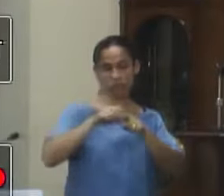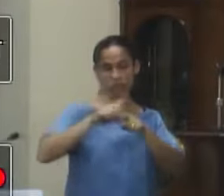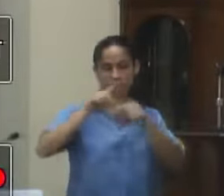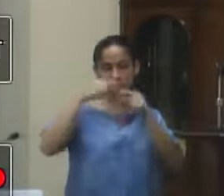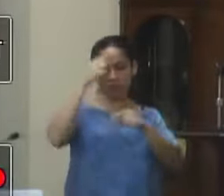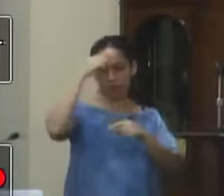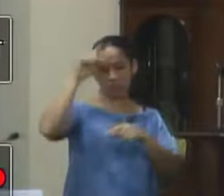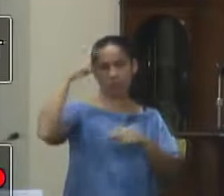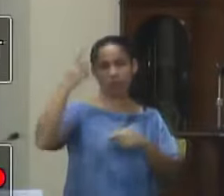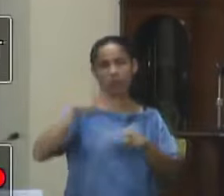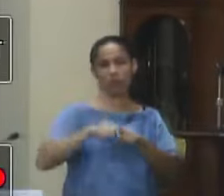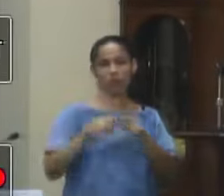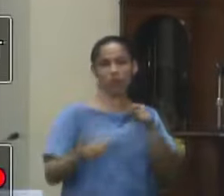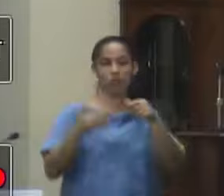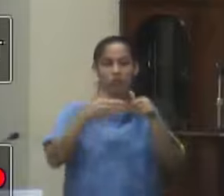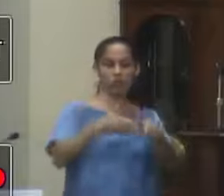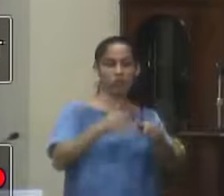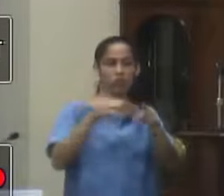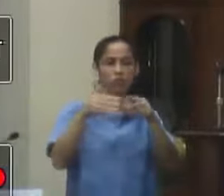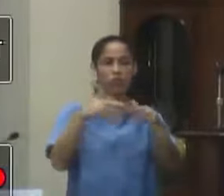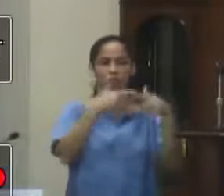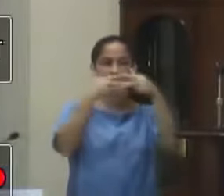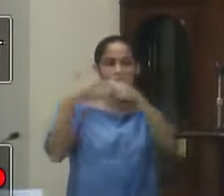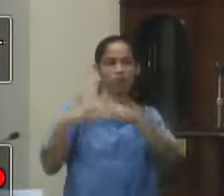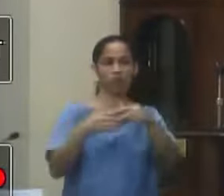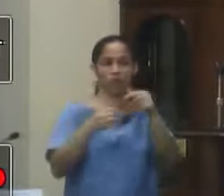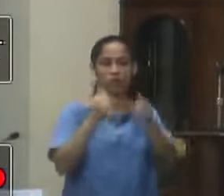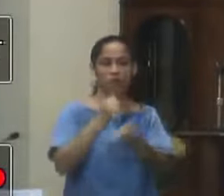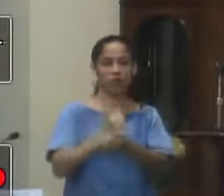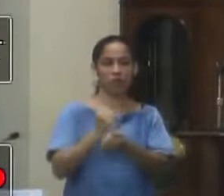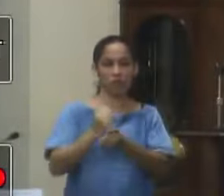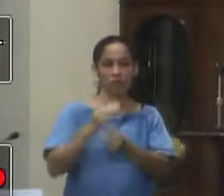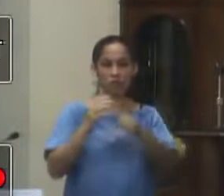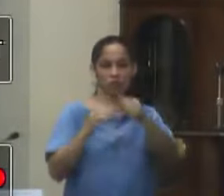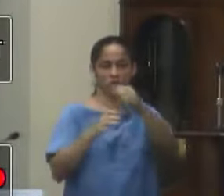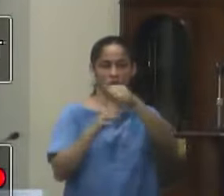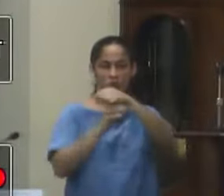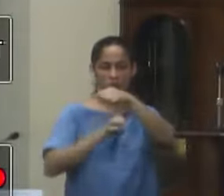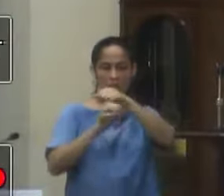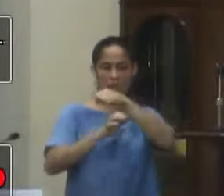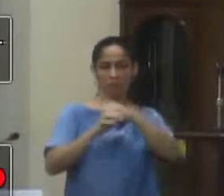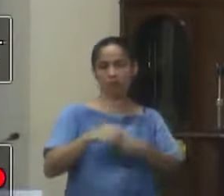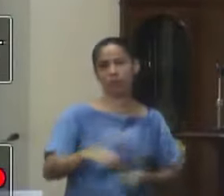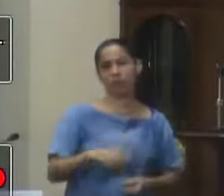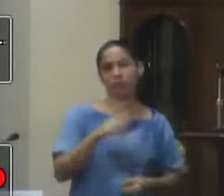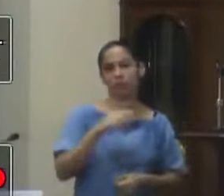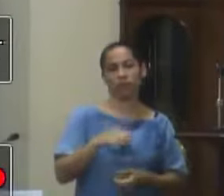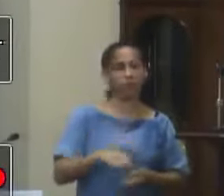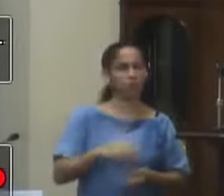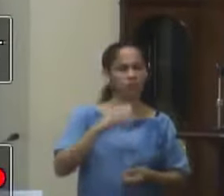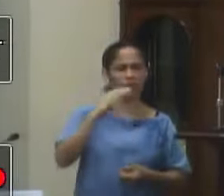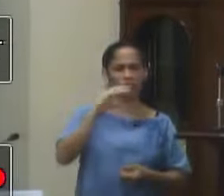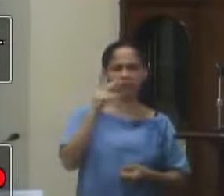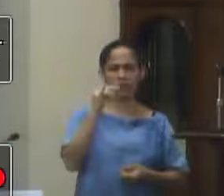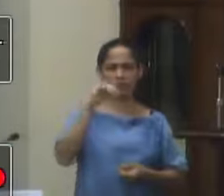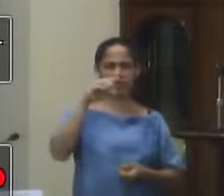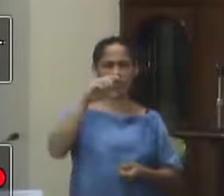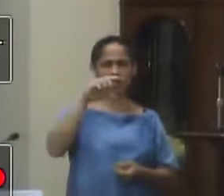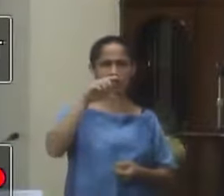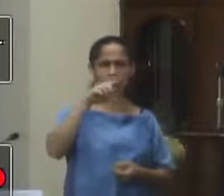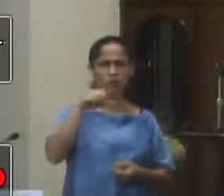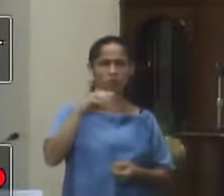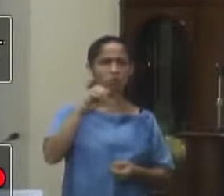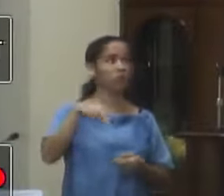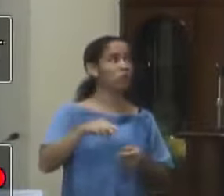está chegando os caminhões de asfalto aí contratados pela XOM e vão fazer a reforma do asfalto. O meu papel